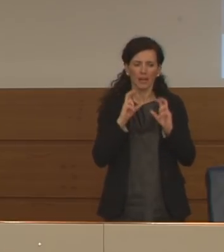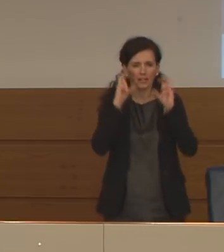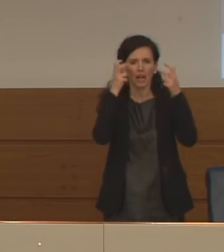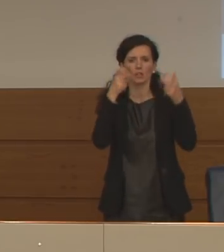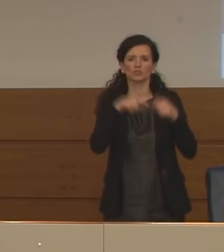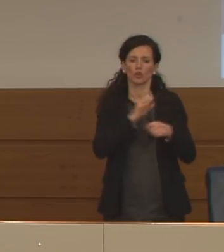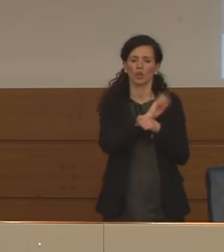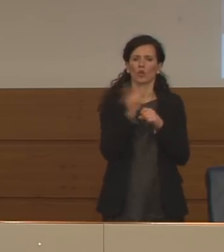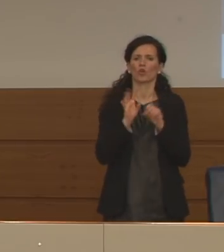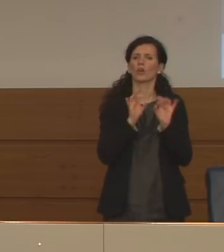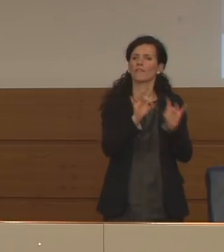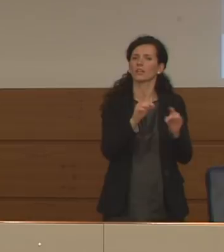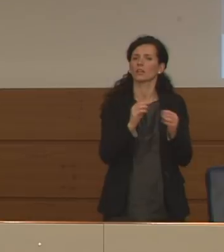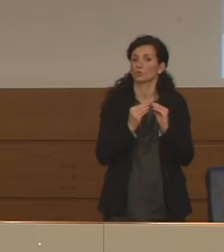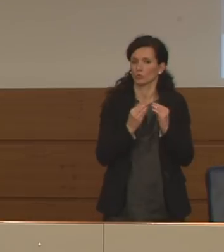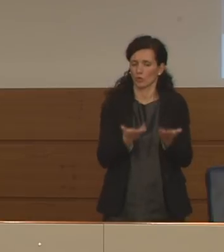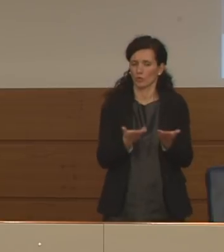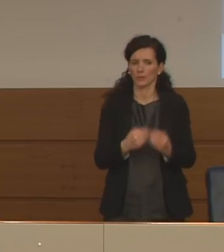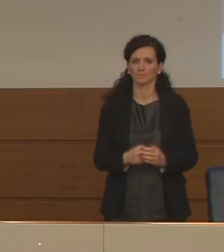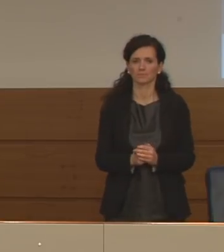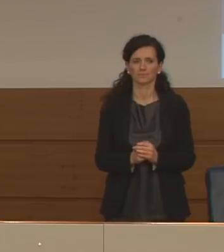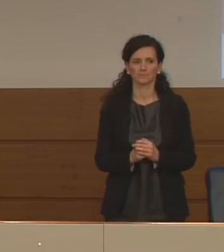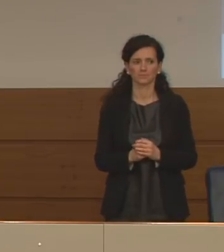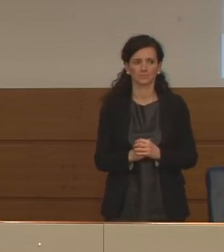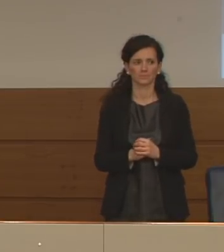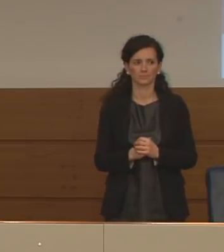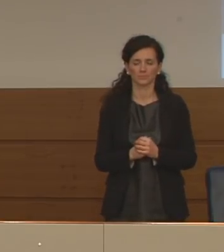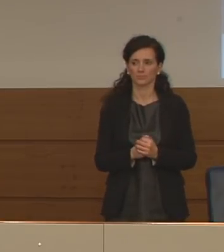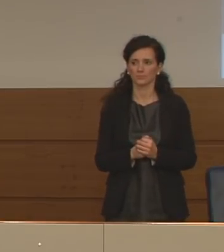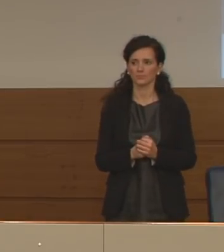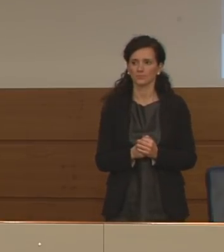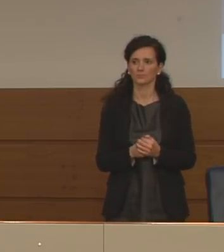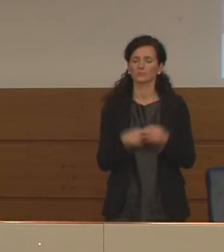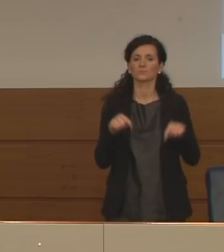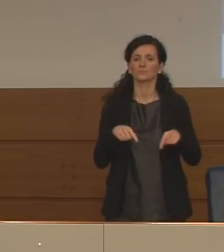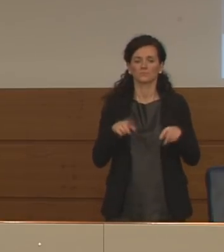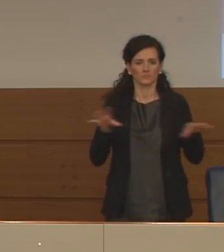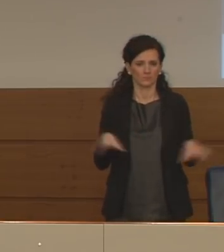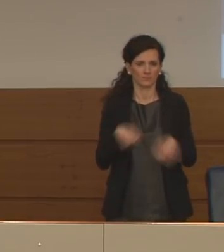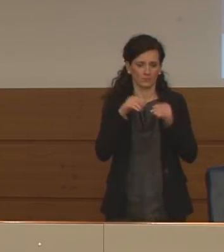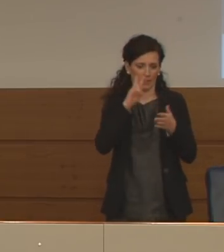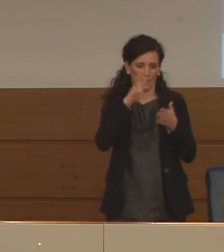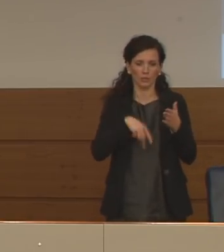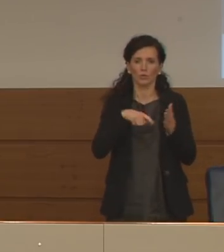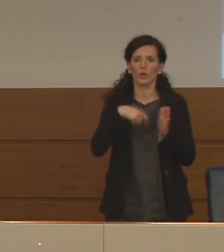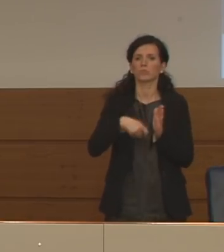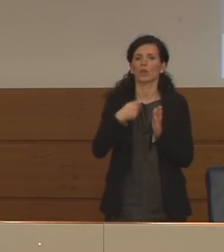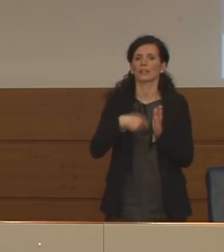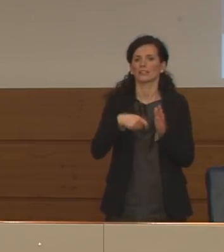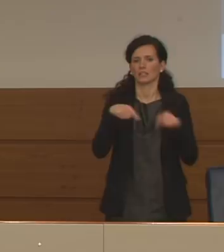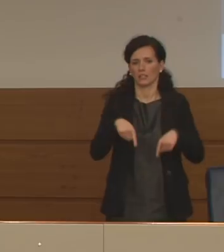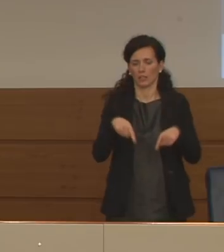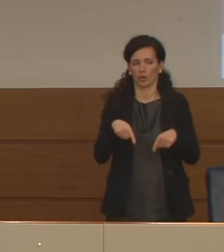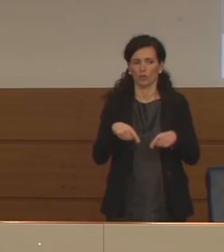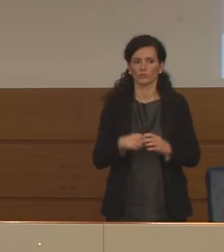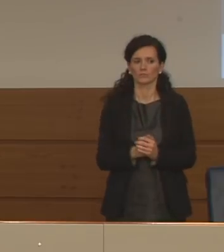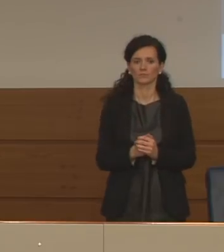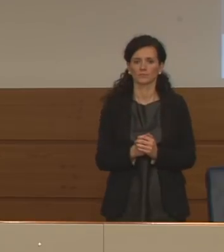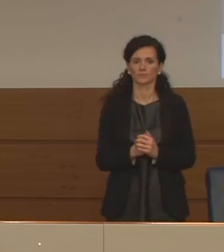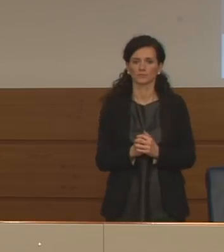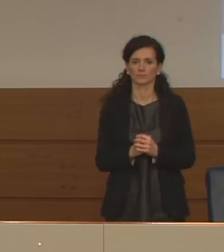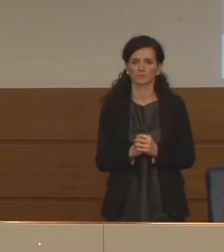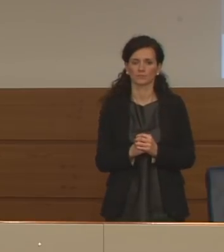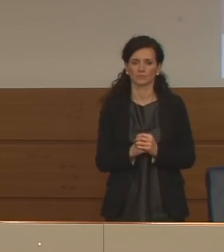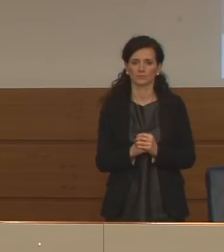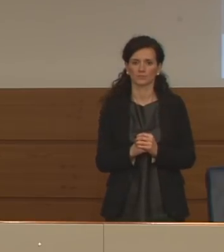al coronavirus diamo lettura del bollettino odierno e partiamo